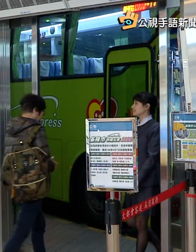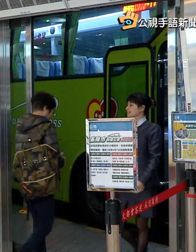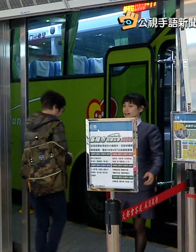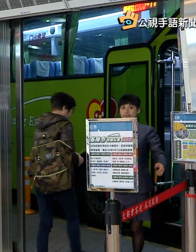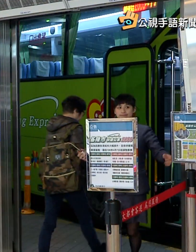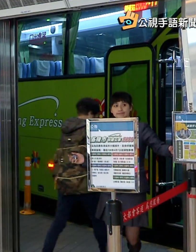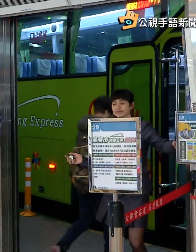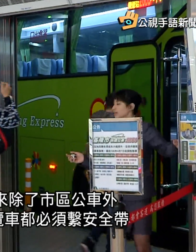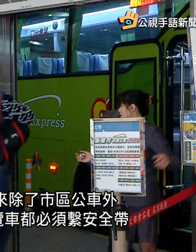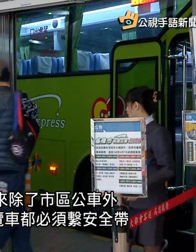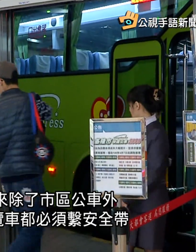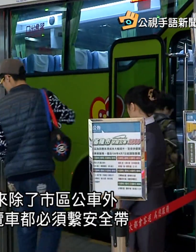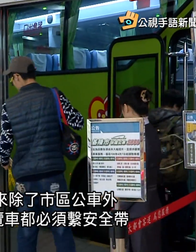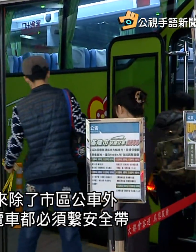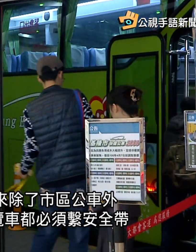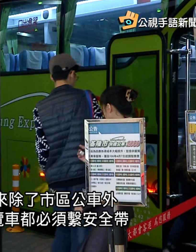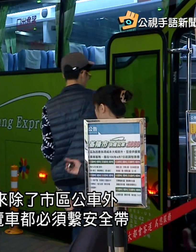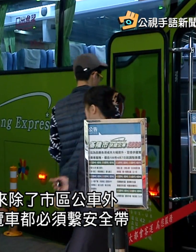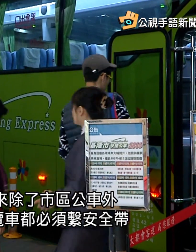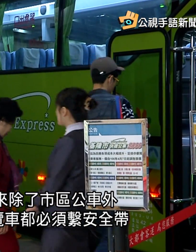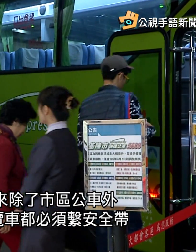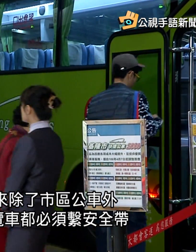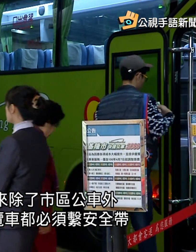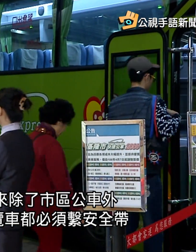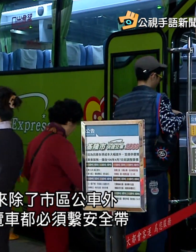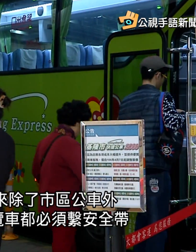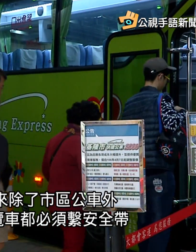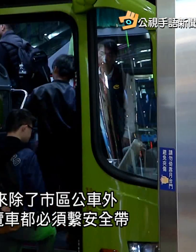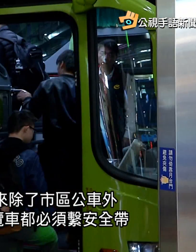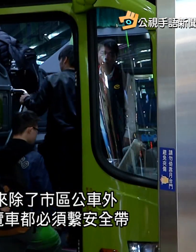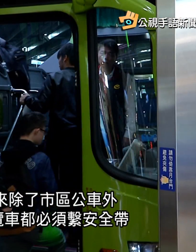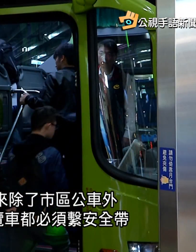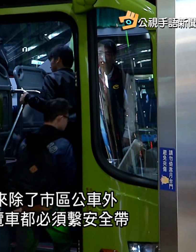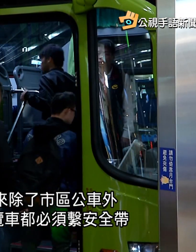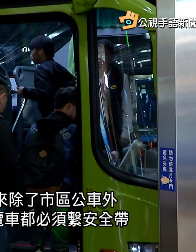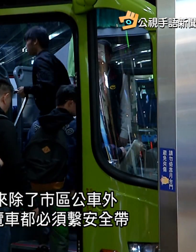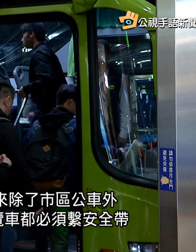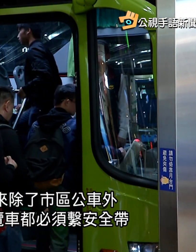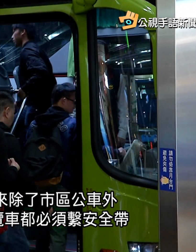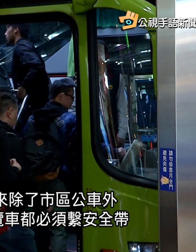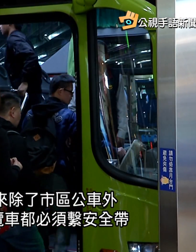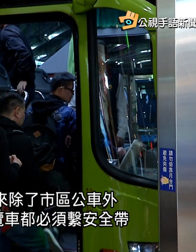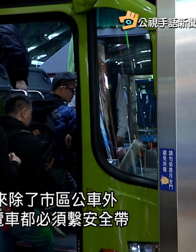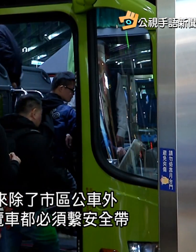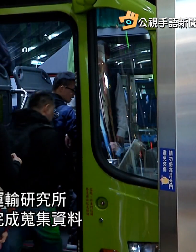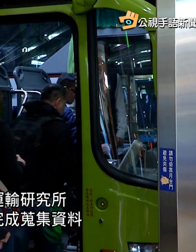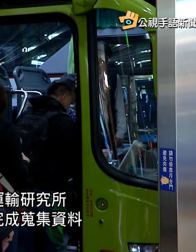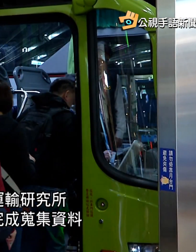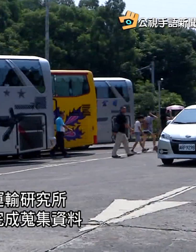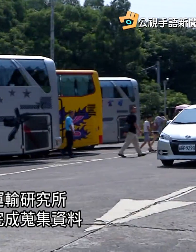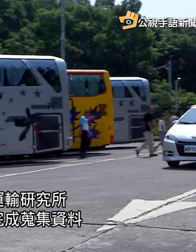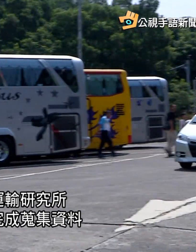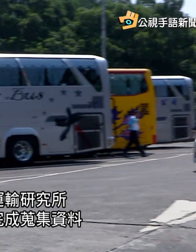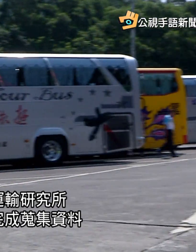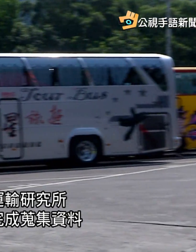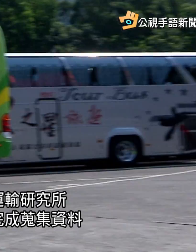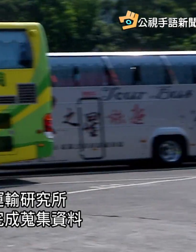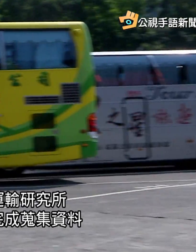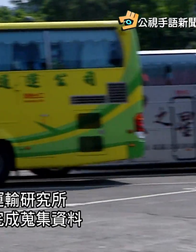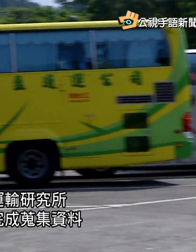交通部规划未来除了市区公车外，搭乘大客车和游览车都必须系安全带。交通部运输研究所日前已经完成搜集